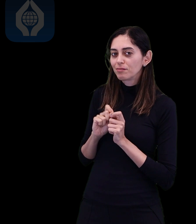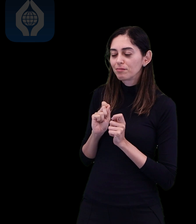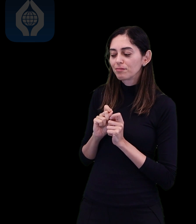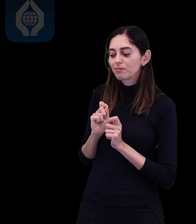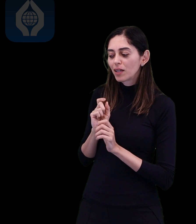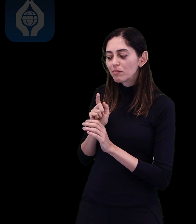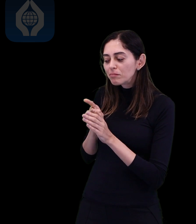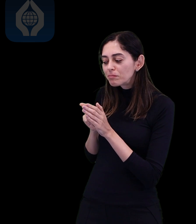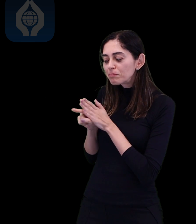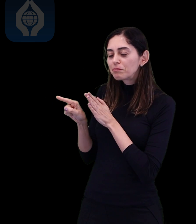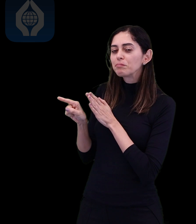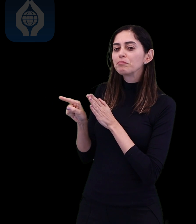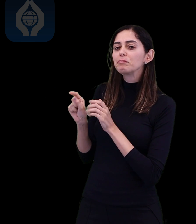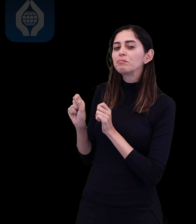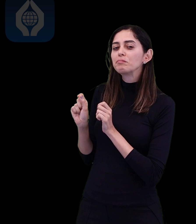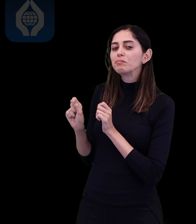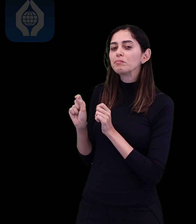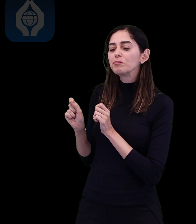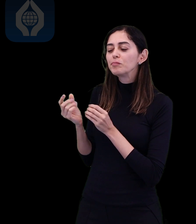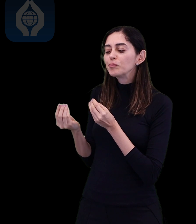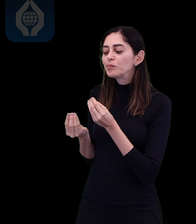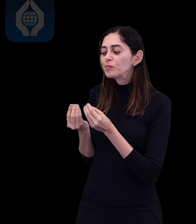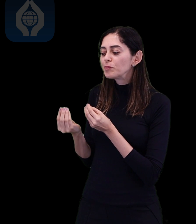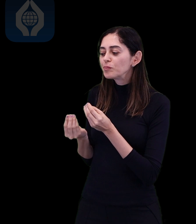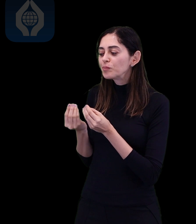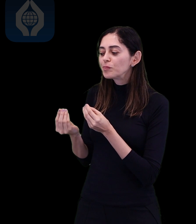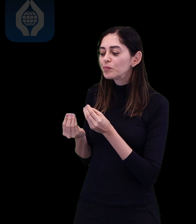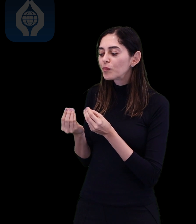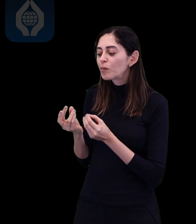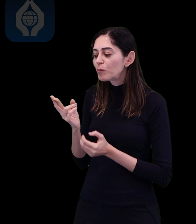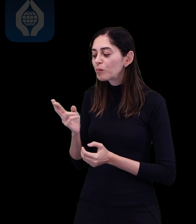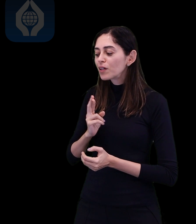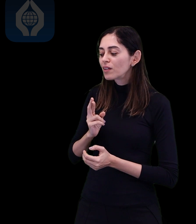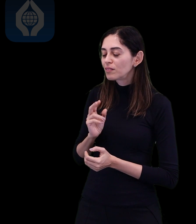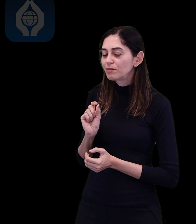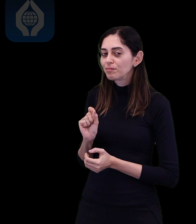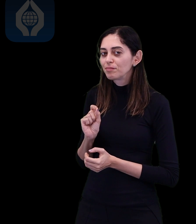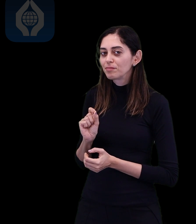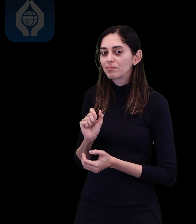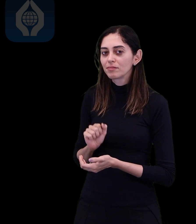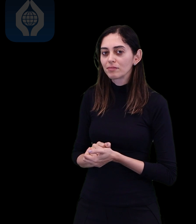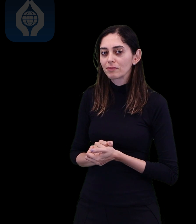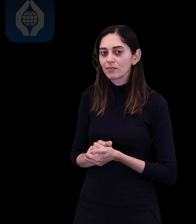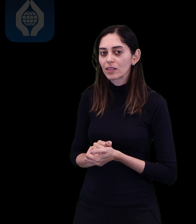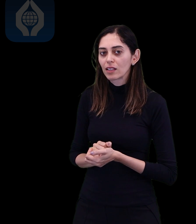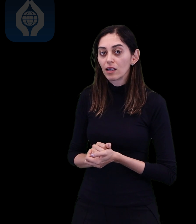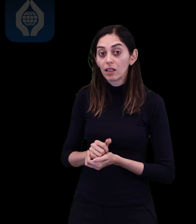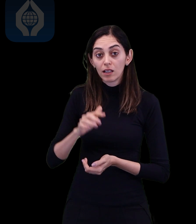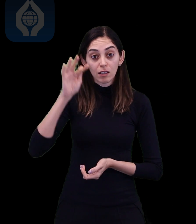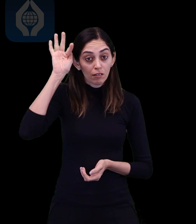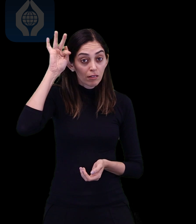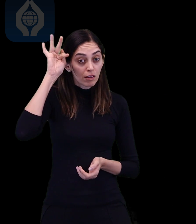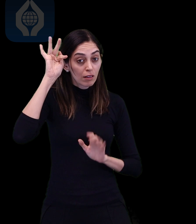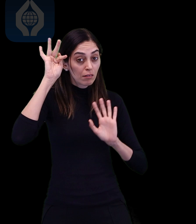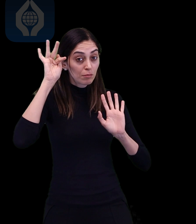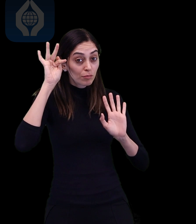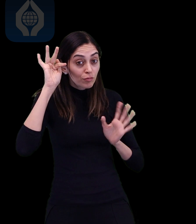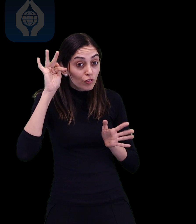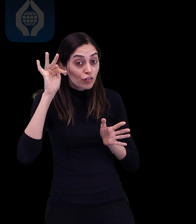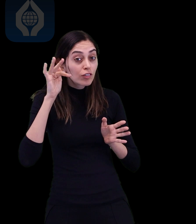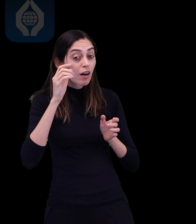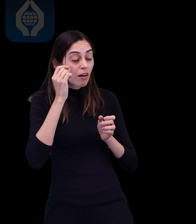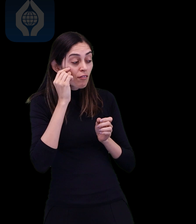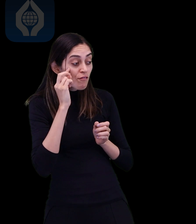Ele fez essa pergunta a Filipe só para ver sua reação. Filipe já tinha visto os outros milagres